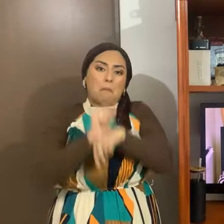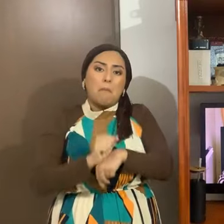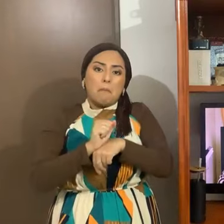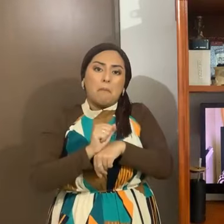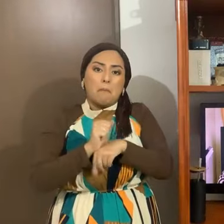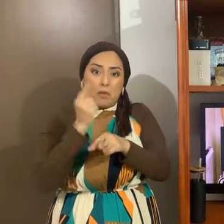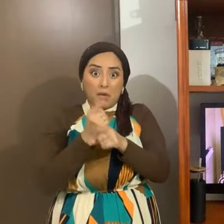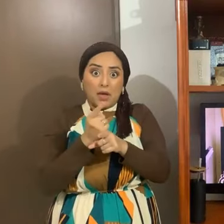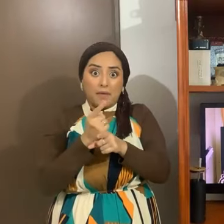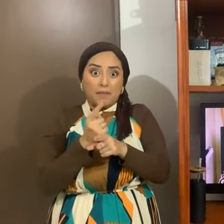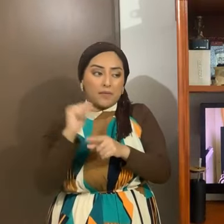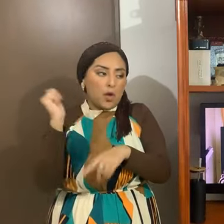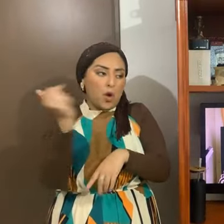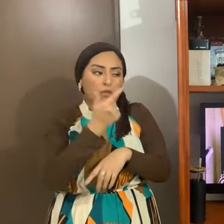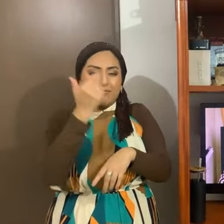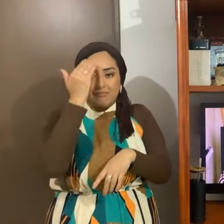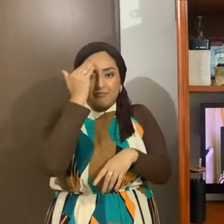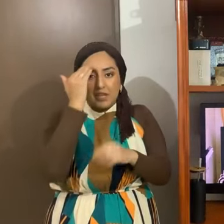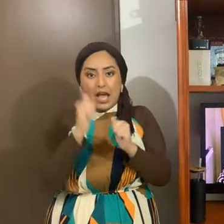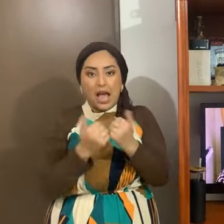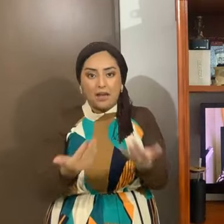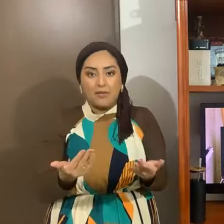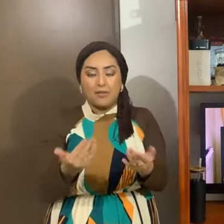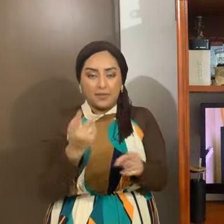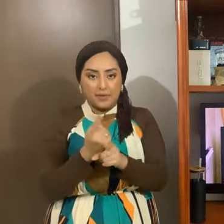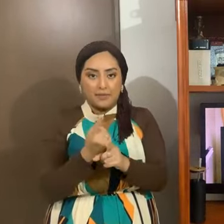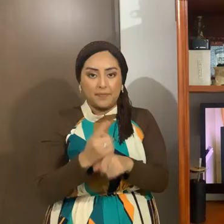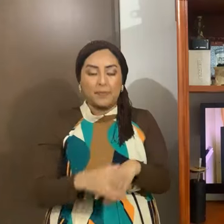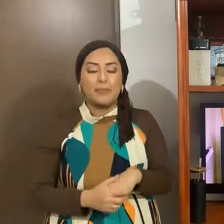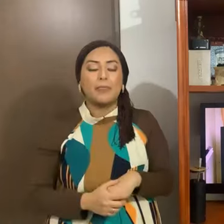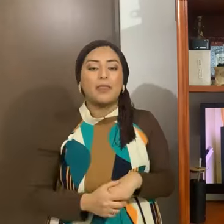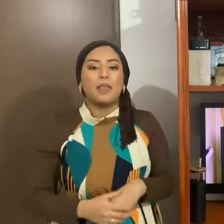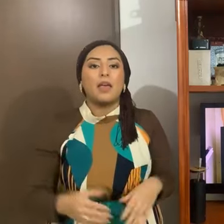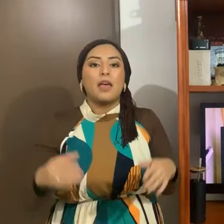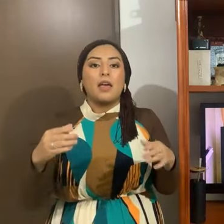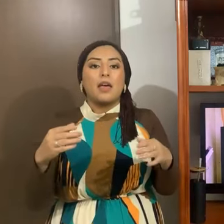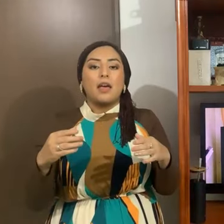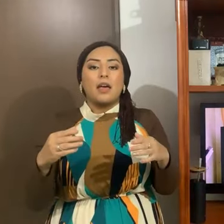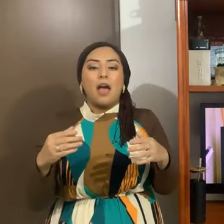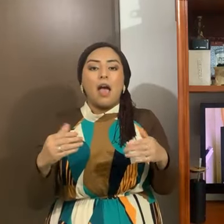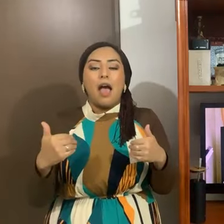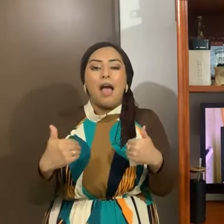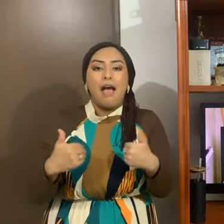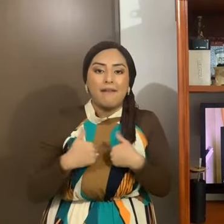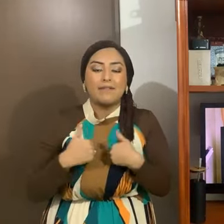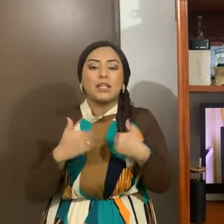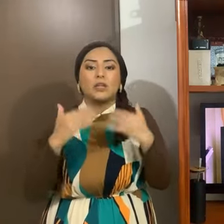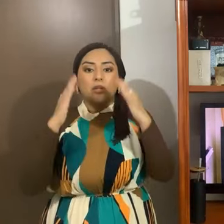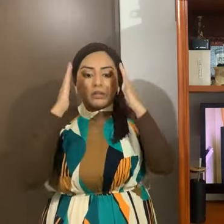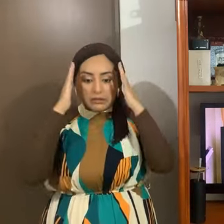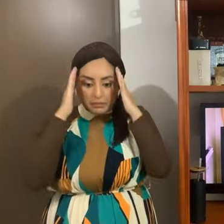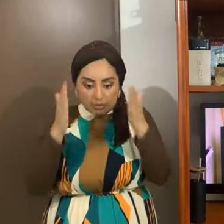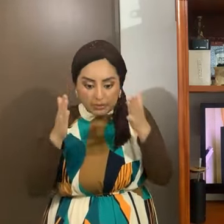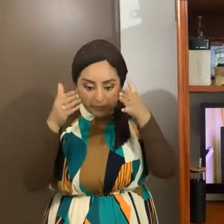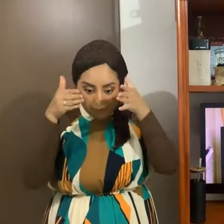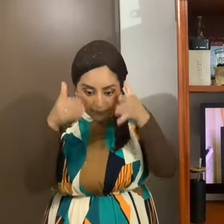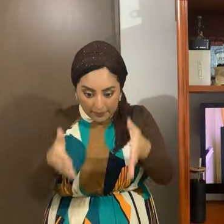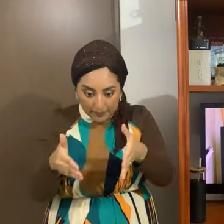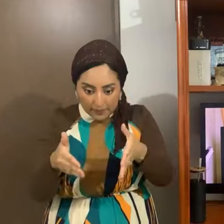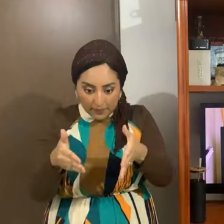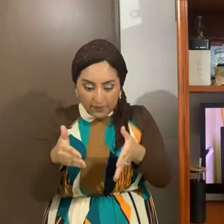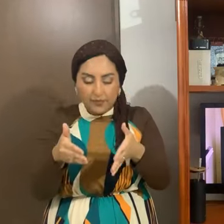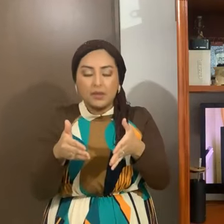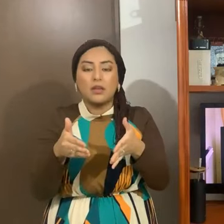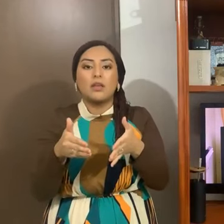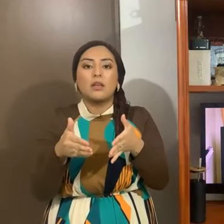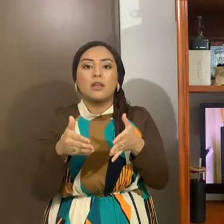una costumbre, ya todos lo sabemos hacer. El tener que concentrarnos, el tener que